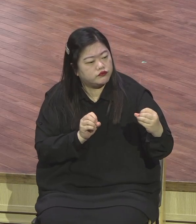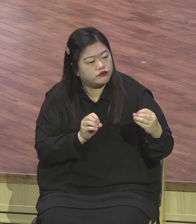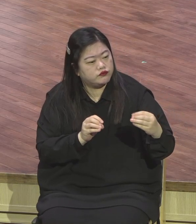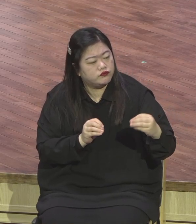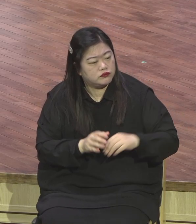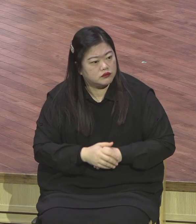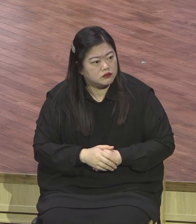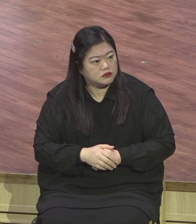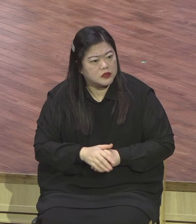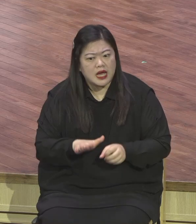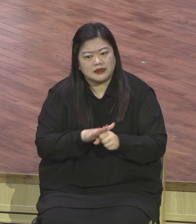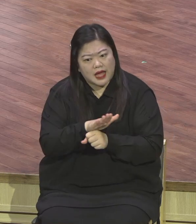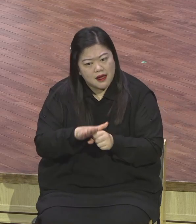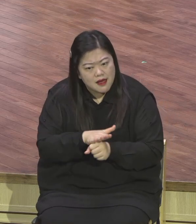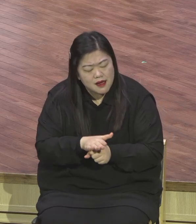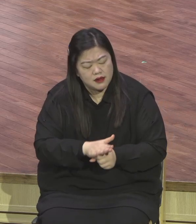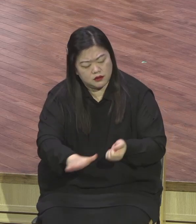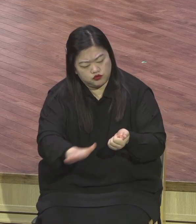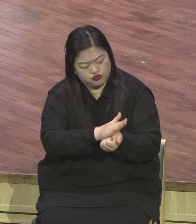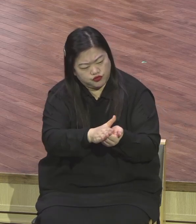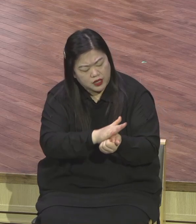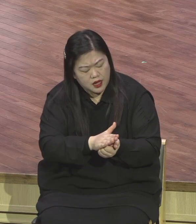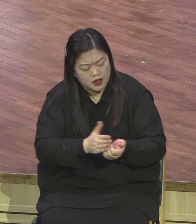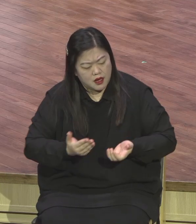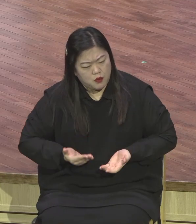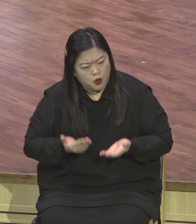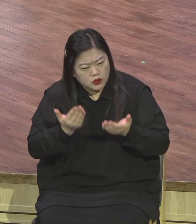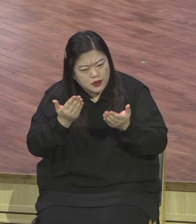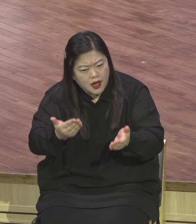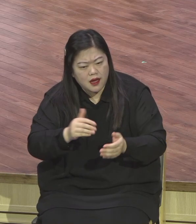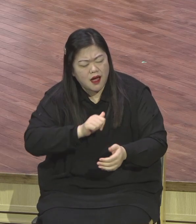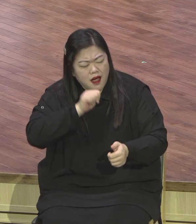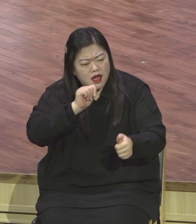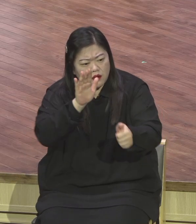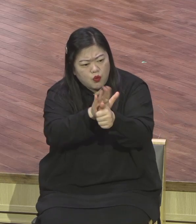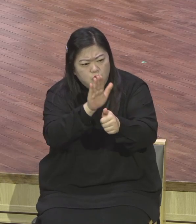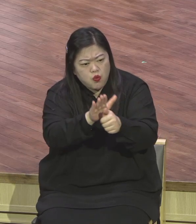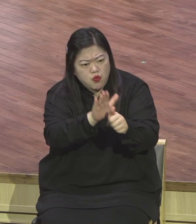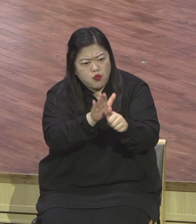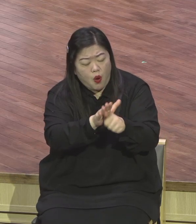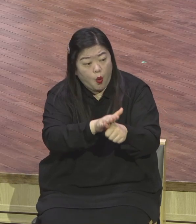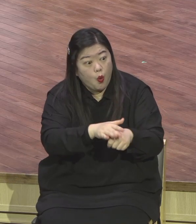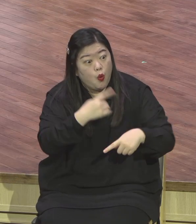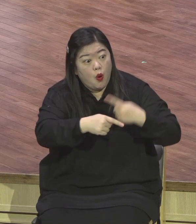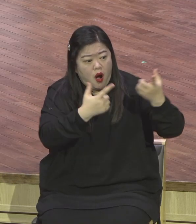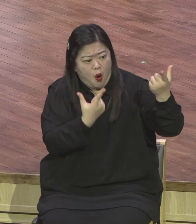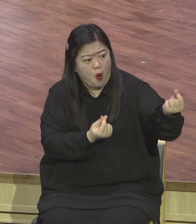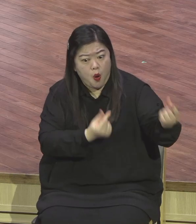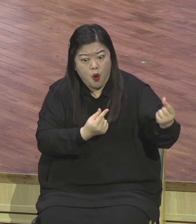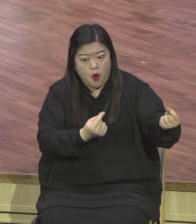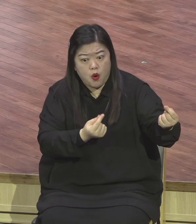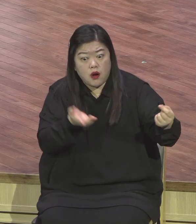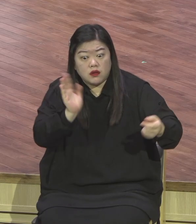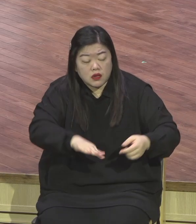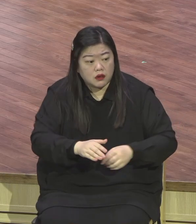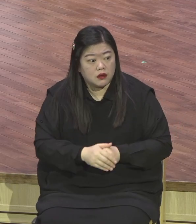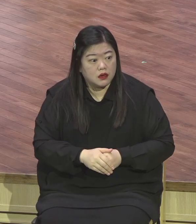사랑도 있고 구제도 있고 봉사도 있고 많은데 왜 너는 맨날 예수 글씨도 말하냐